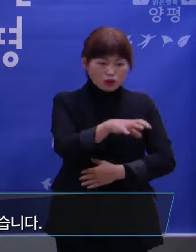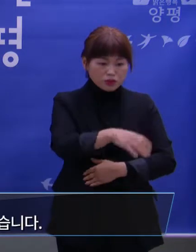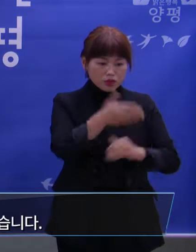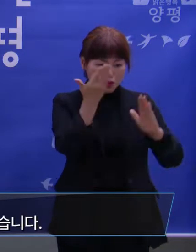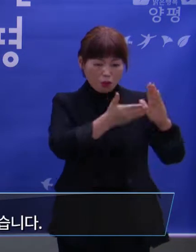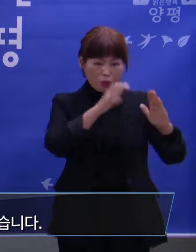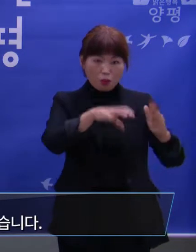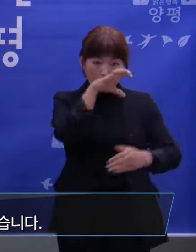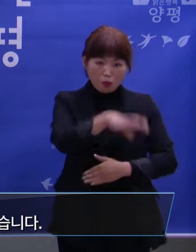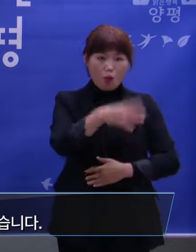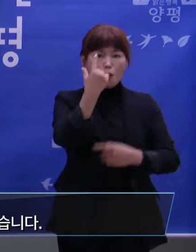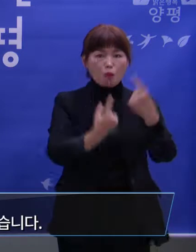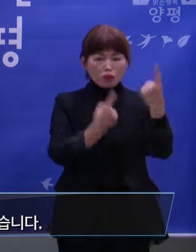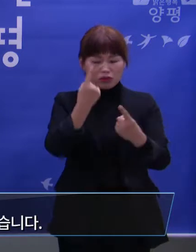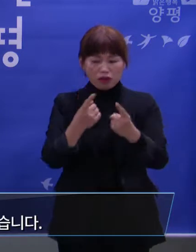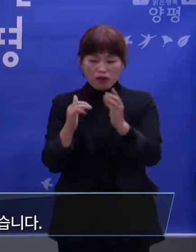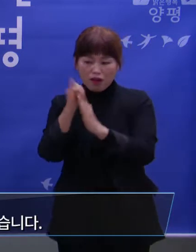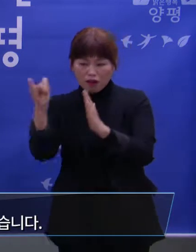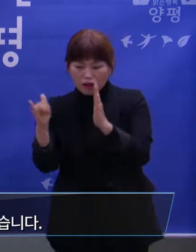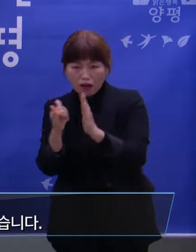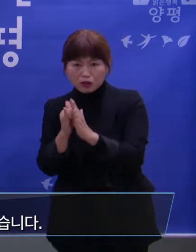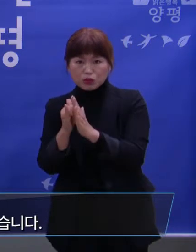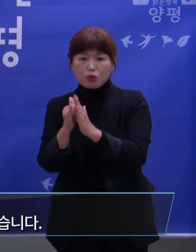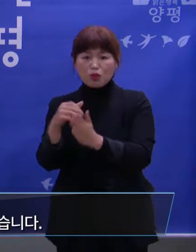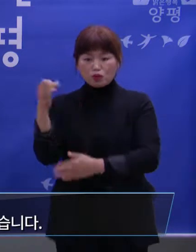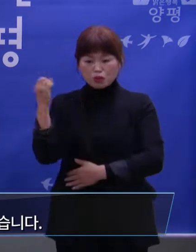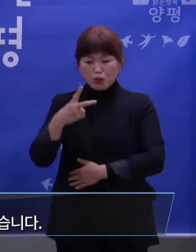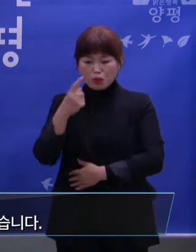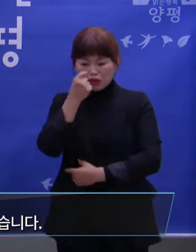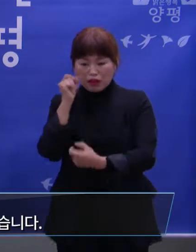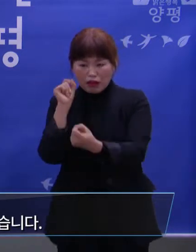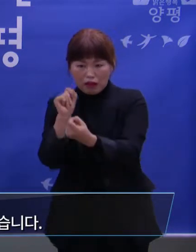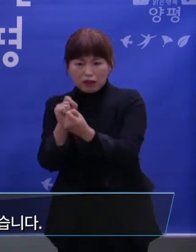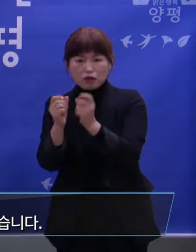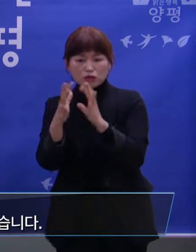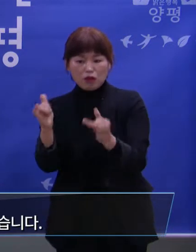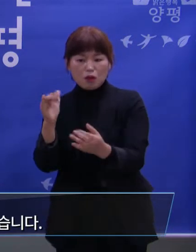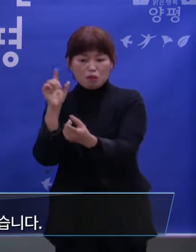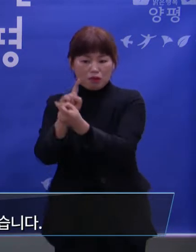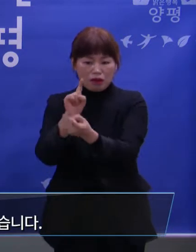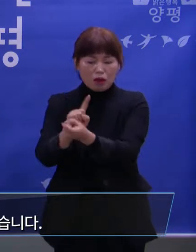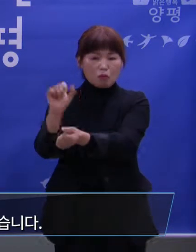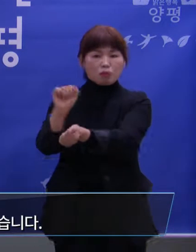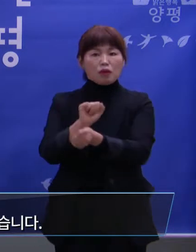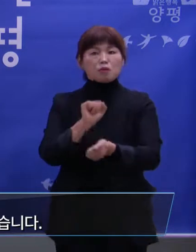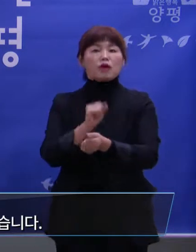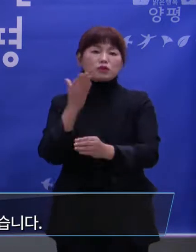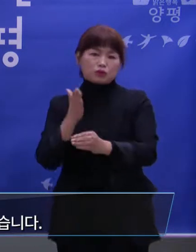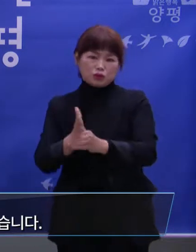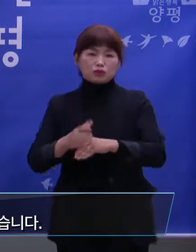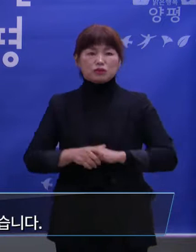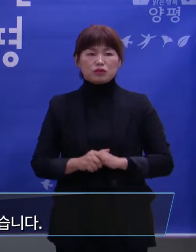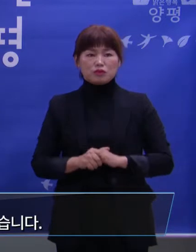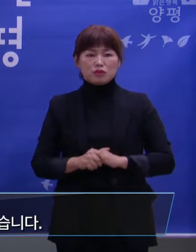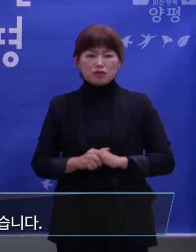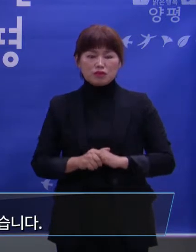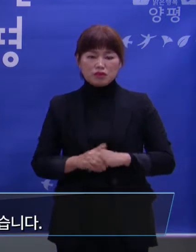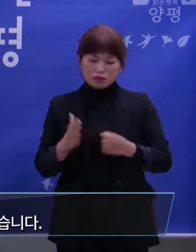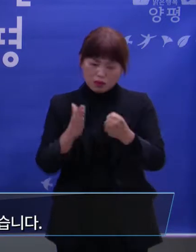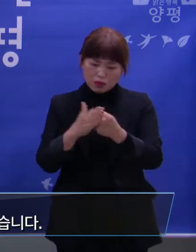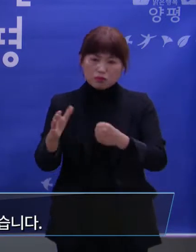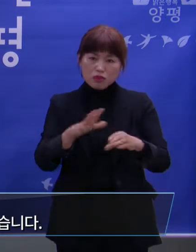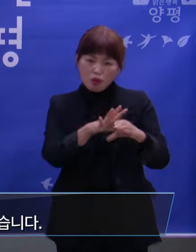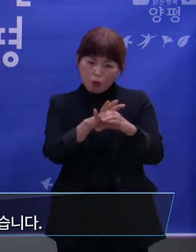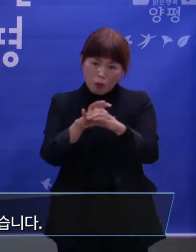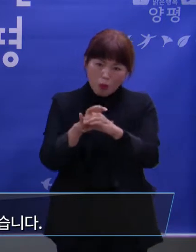또는 지인 간 접촉에 의해 발생하고 있다는 점에서 코로나19가 이제 우리